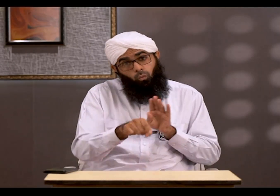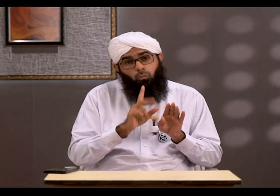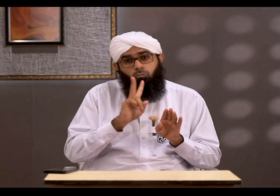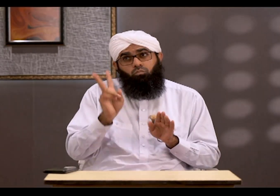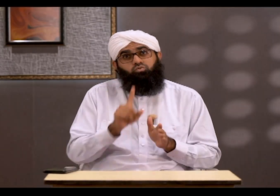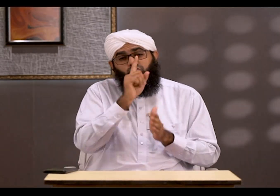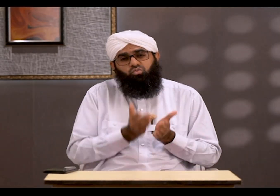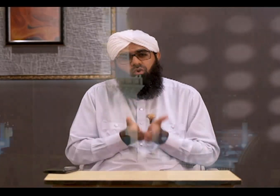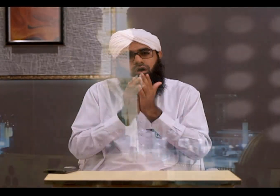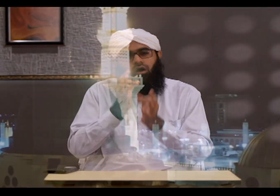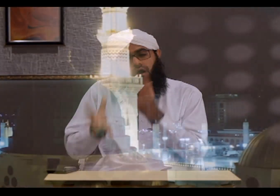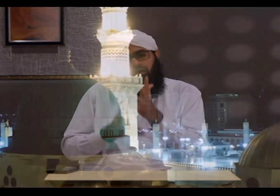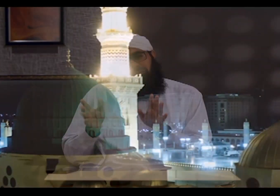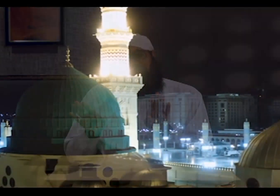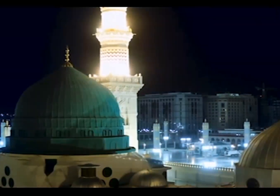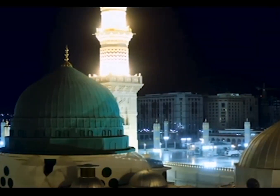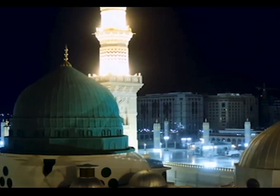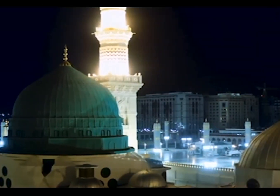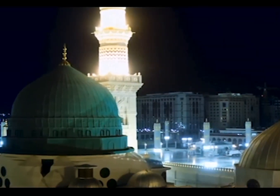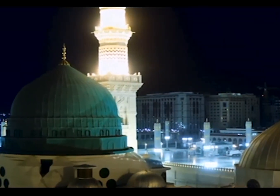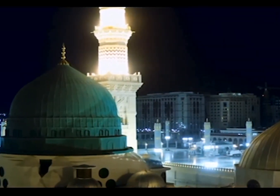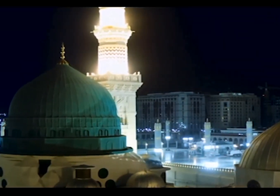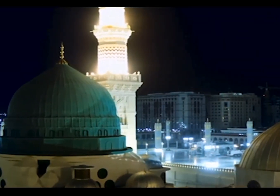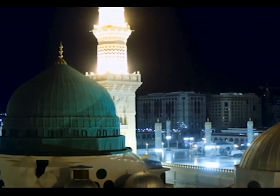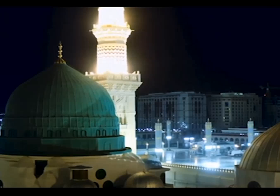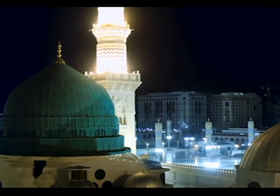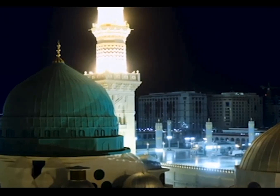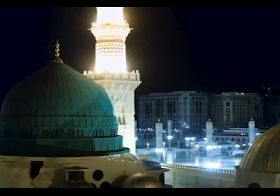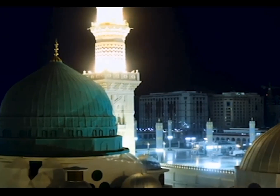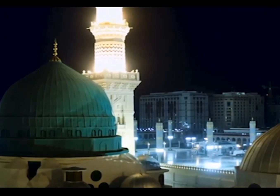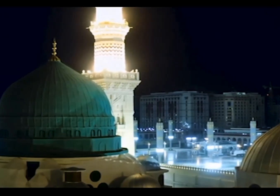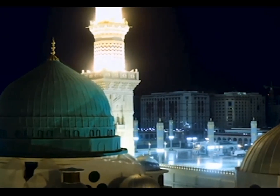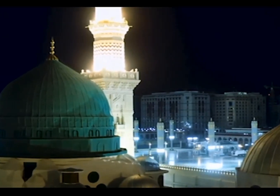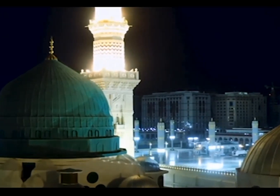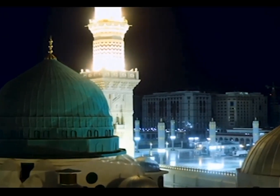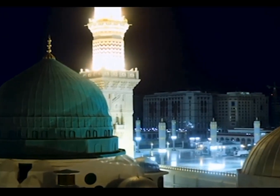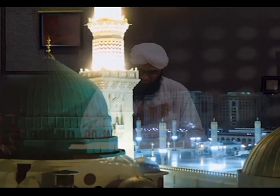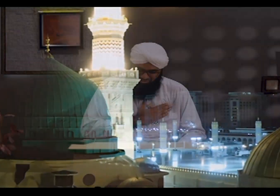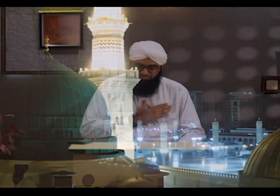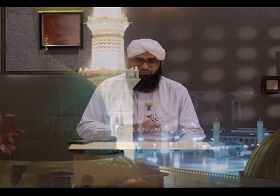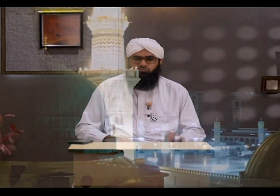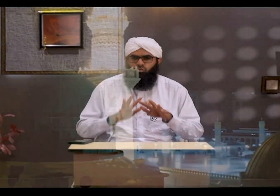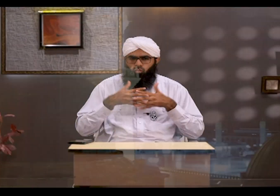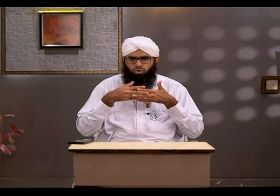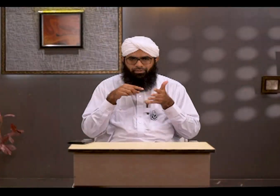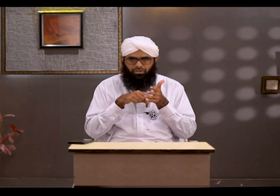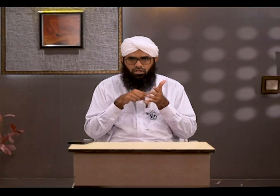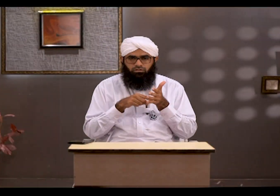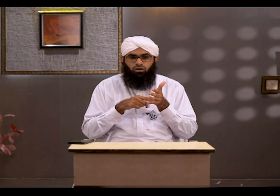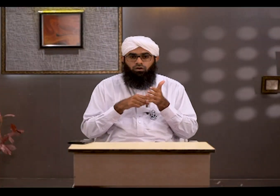پناہ میں رکھ۔ صلو علی الحبیب صلی اللہ علی محمد صلی اللہ علیہ وسلم۔ قرآن پاک میں بھی جنت کی نعمتوں کو بیان